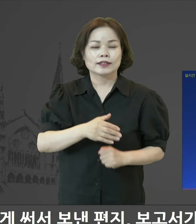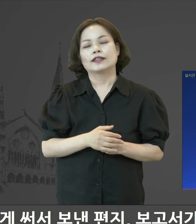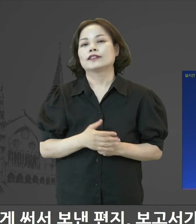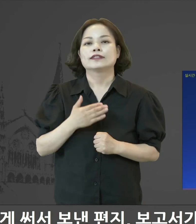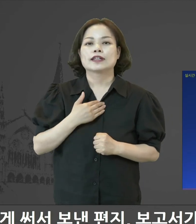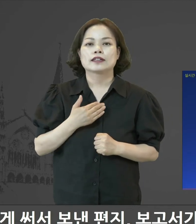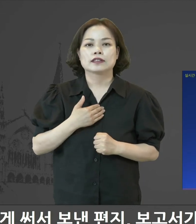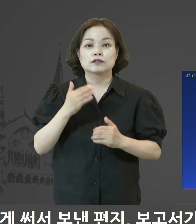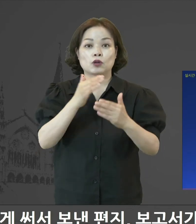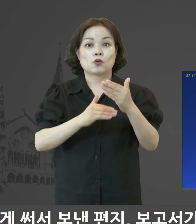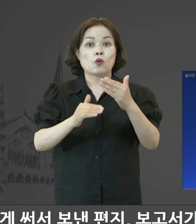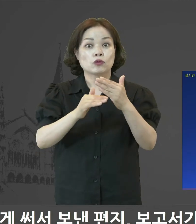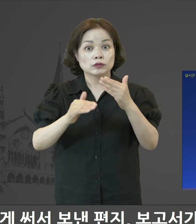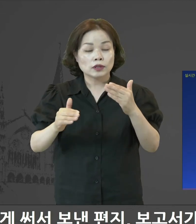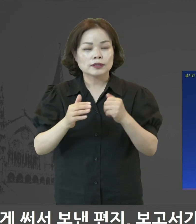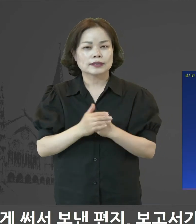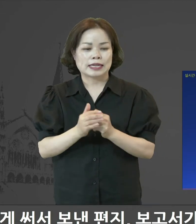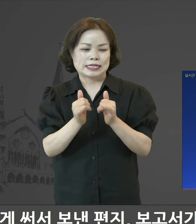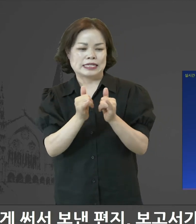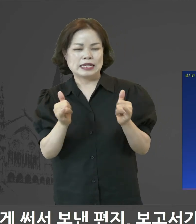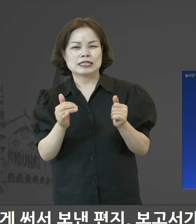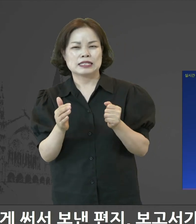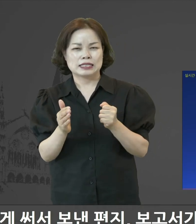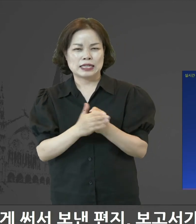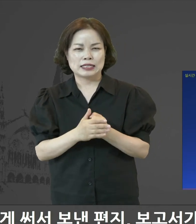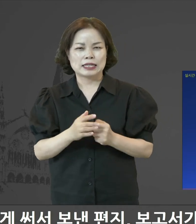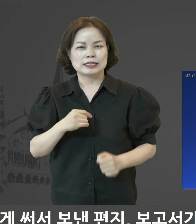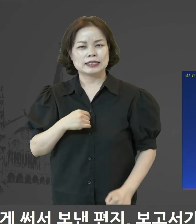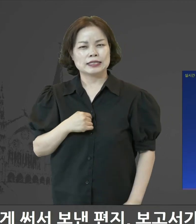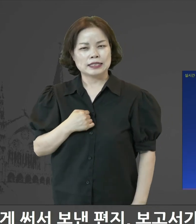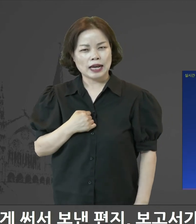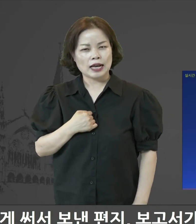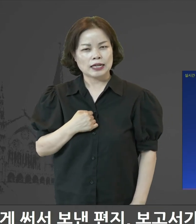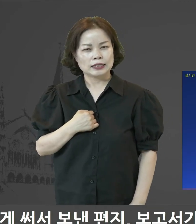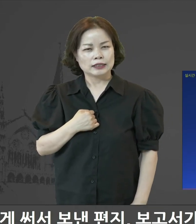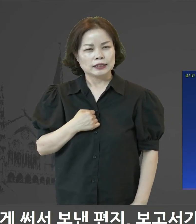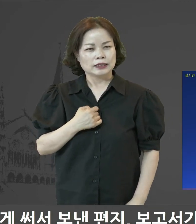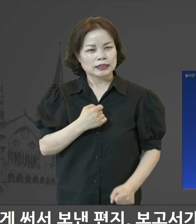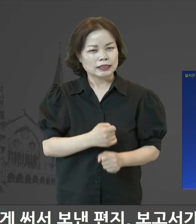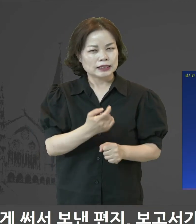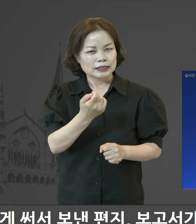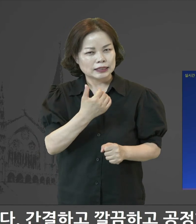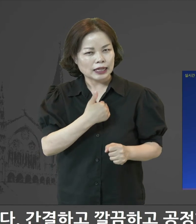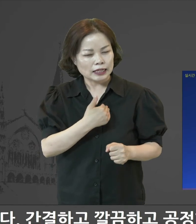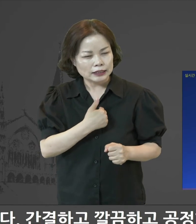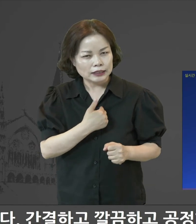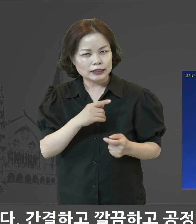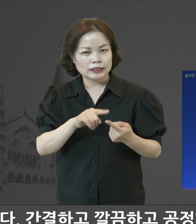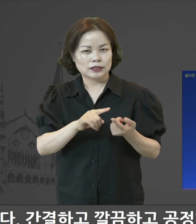때는 공정합니다. 물론 인간인지라 자신을 비호하는 약간의